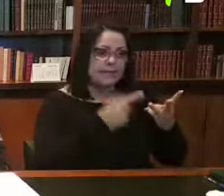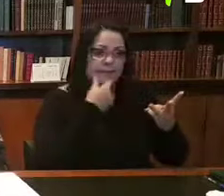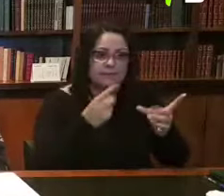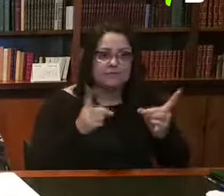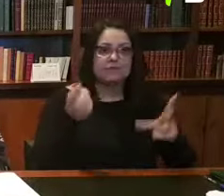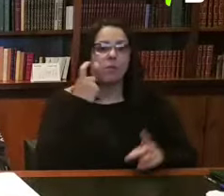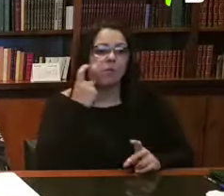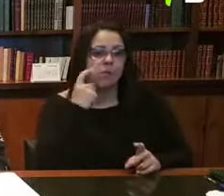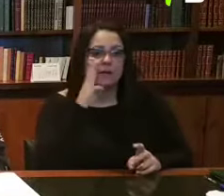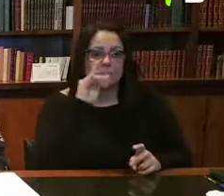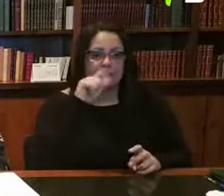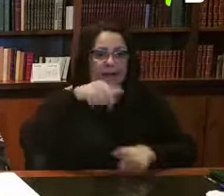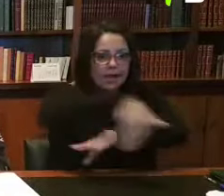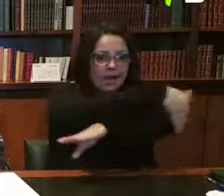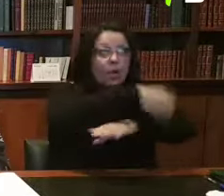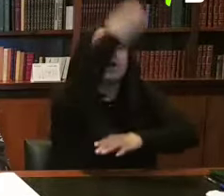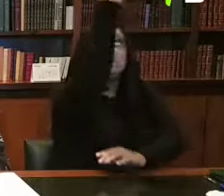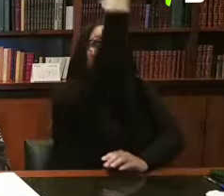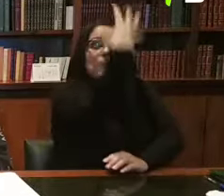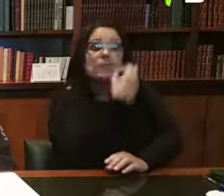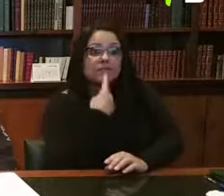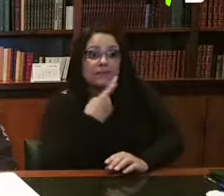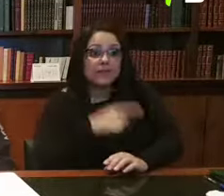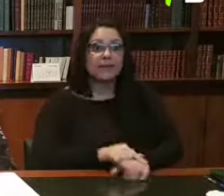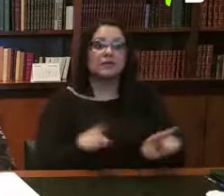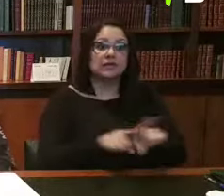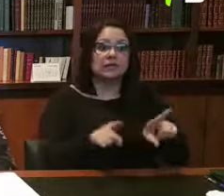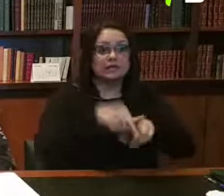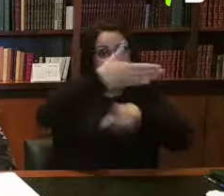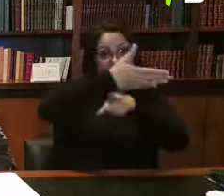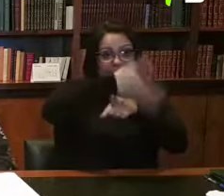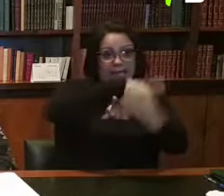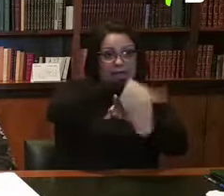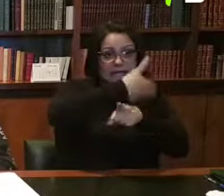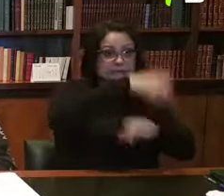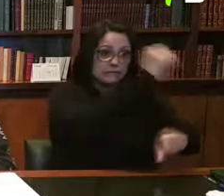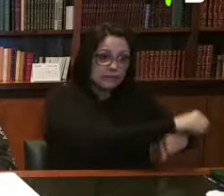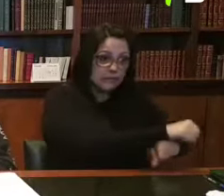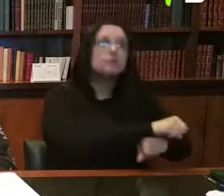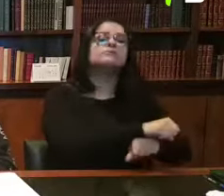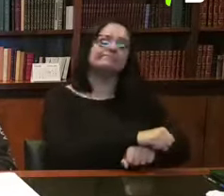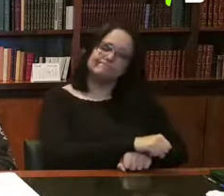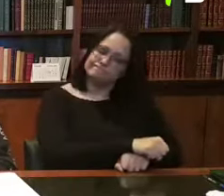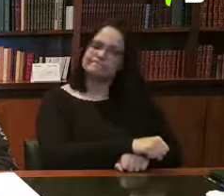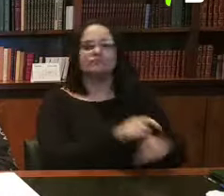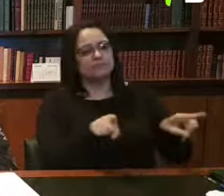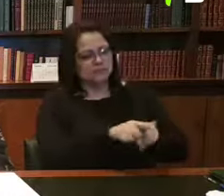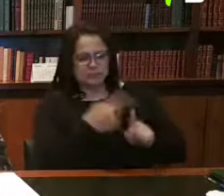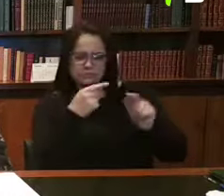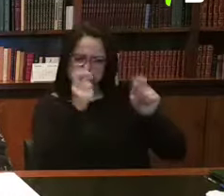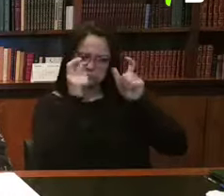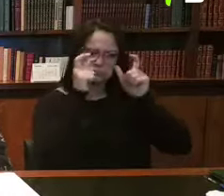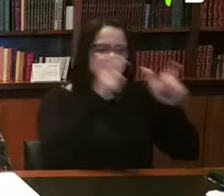sinal de trânsito esse pessoal todo estava desatendido chofer de táxi de repente o táxi parou de circular então nós